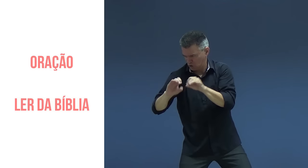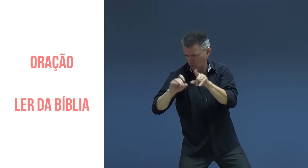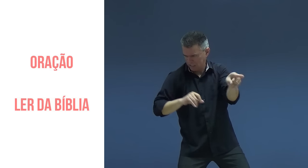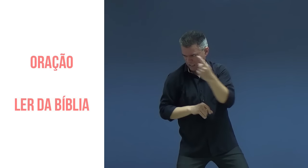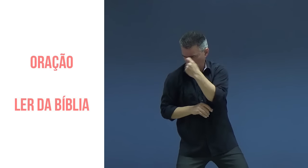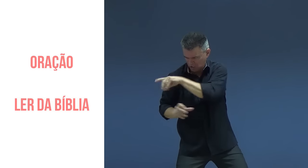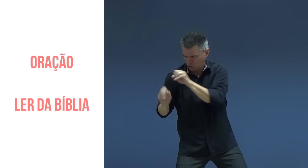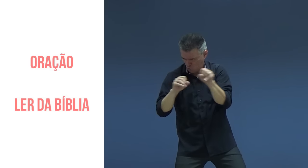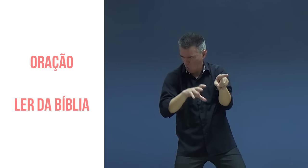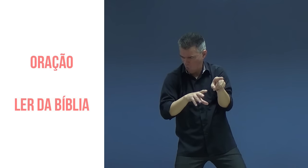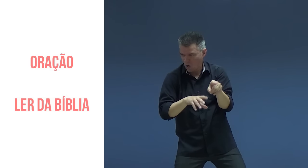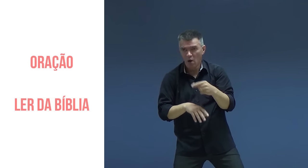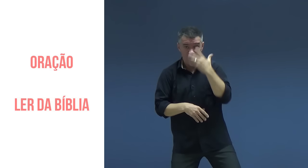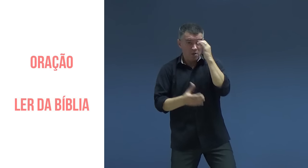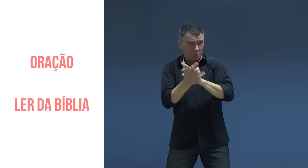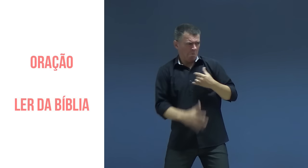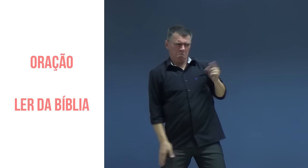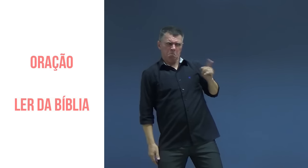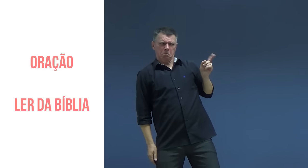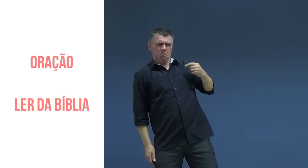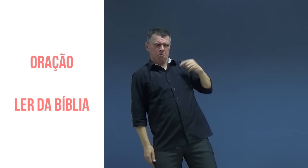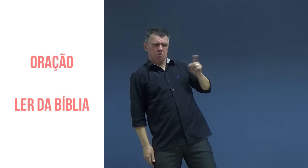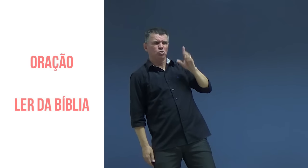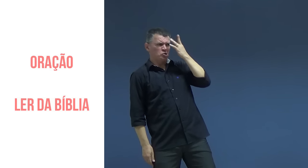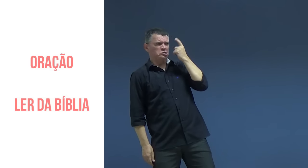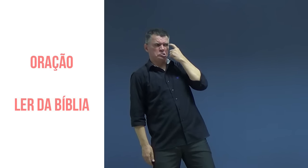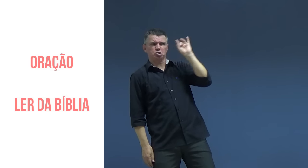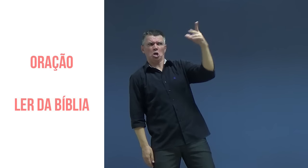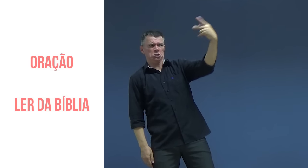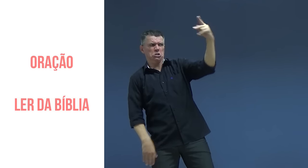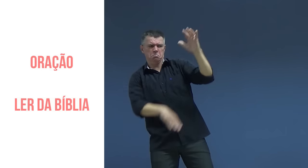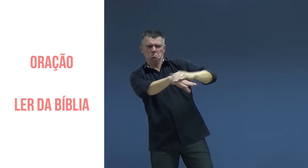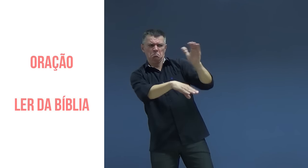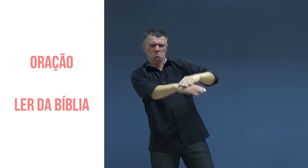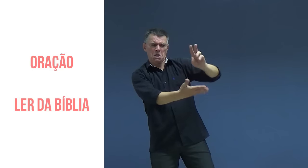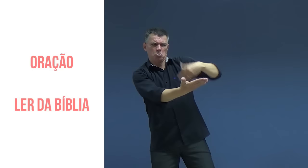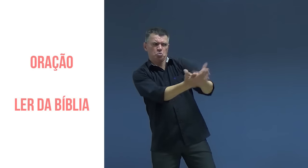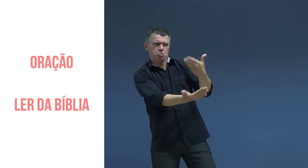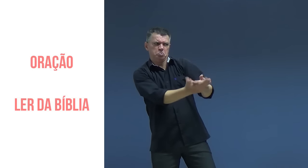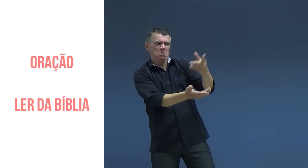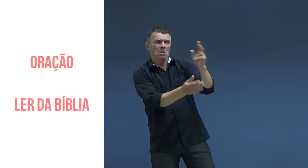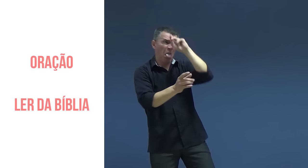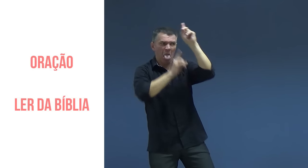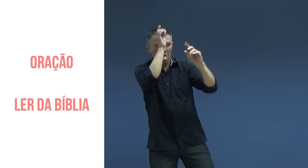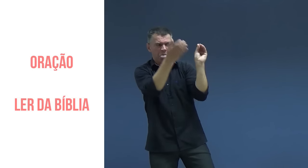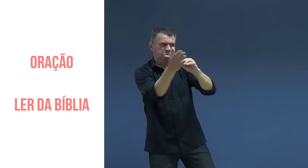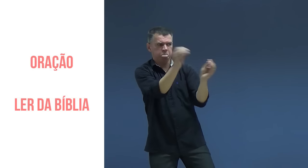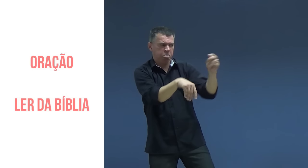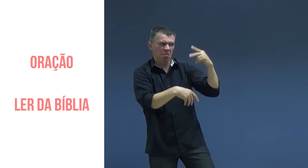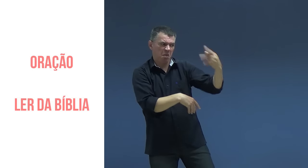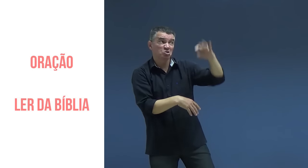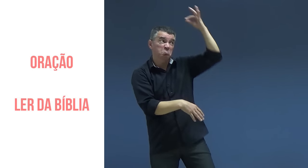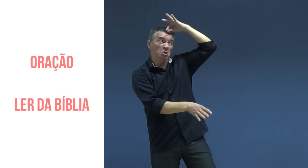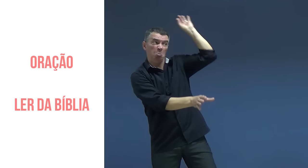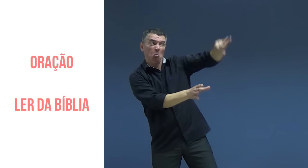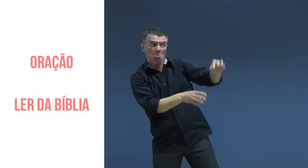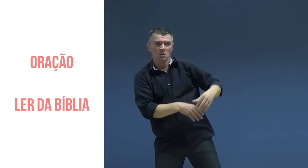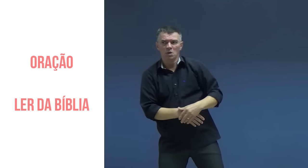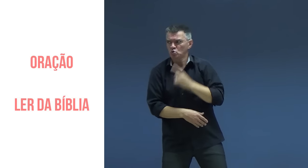ah, você que ensinou ele, né, mãe? Fala, não, eu não. Ele sozinho, ele que leu, estudou e colocou as coisas ao Espírito